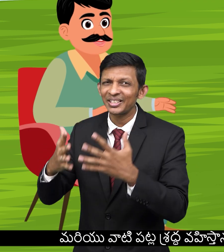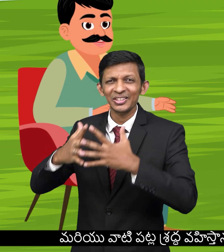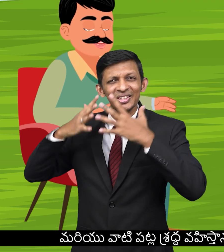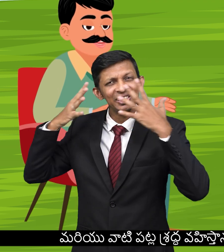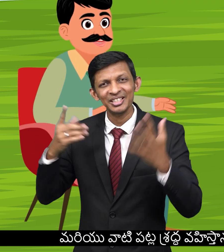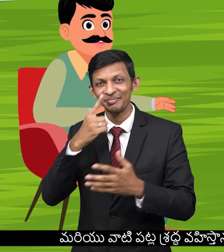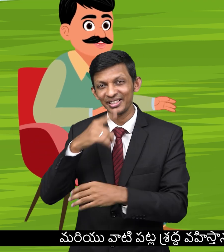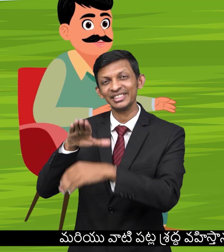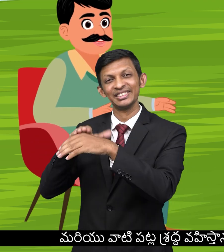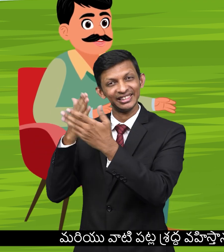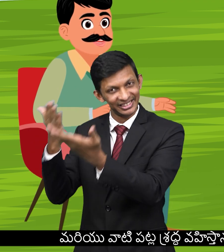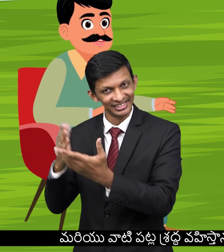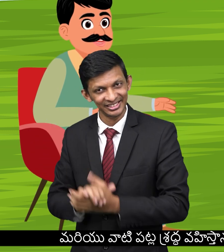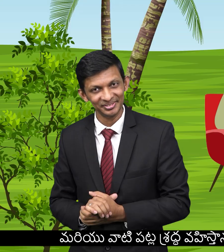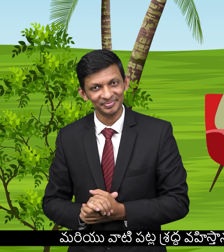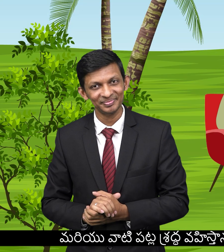ఇస్తున్నాను.